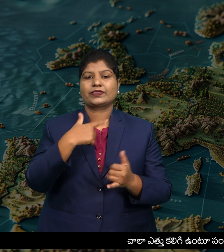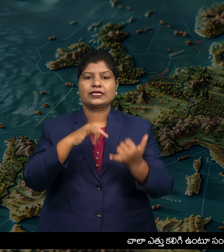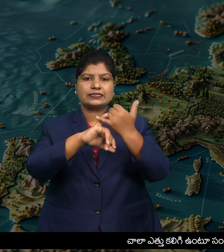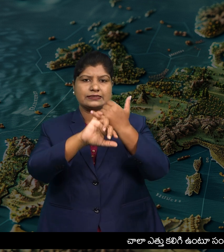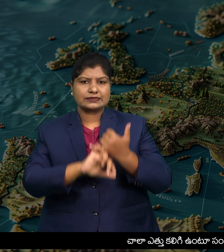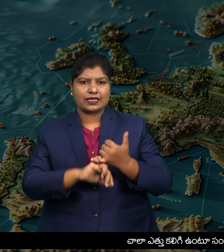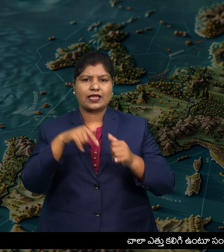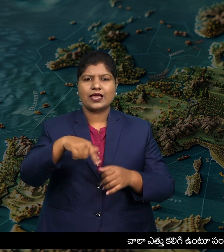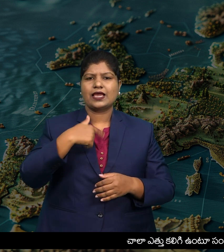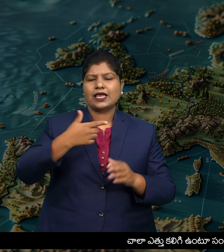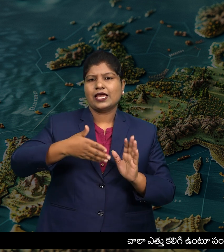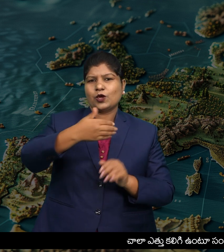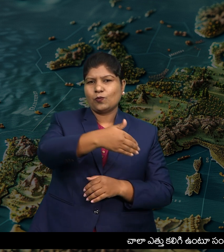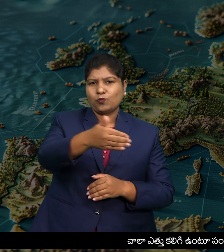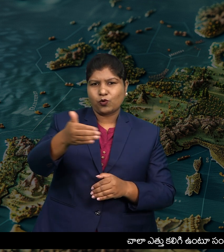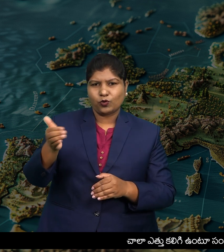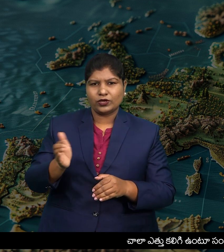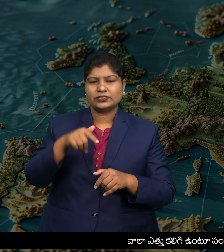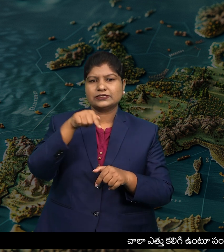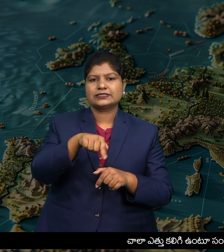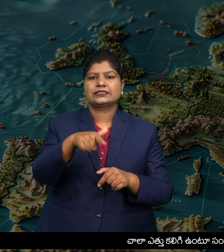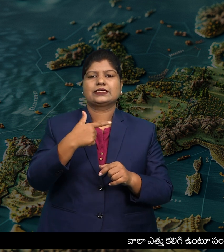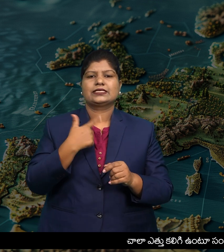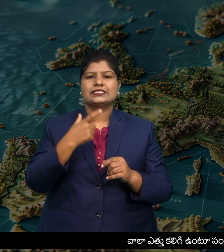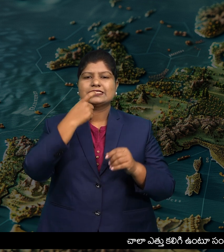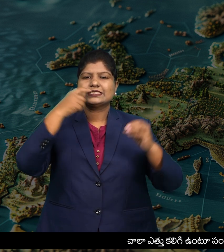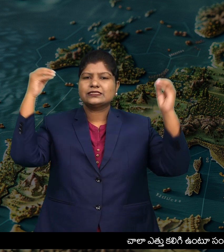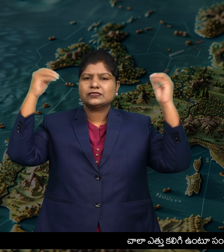చాలా ఎత్తు కలిగి ఉంటూ సంవత్సరమంతా మంచుతో కప్పబడి ఉంటాయి.